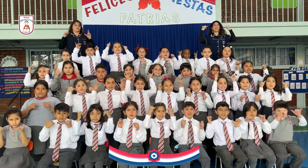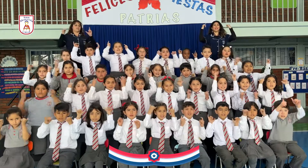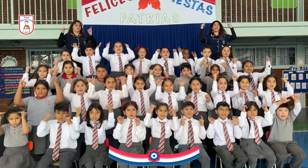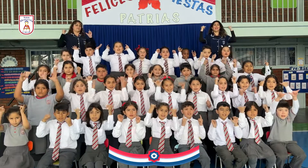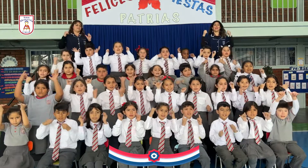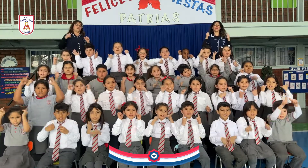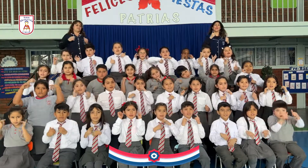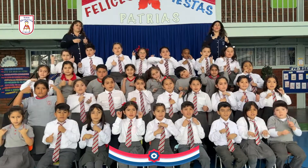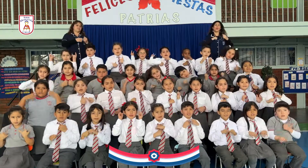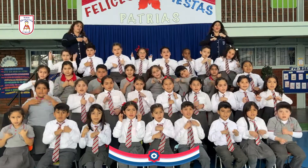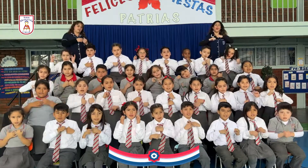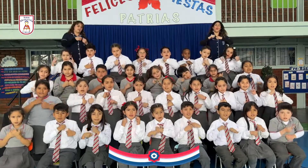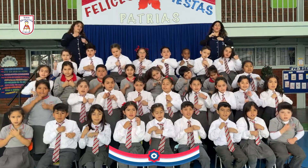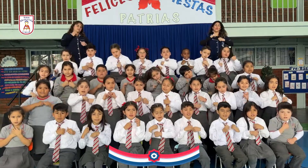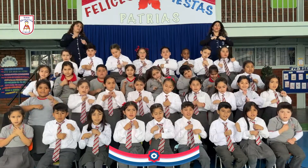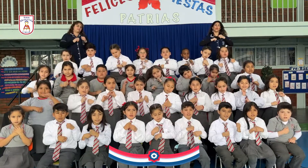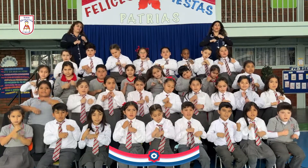dicha de quebranto,